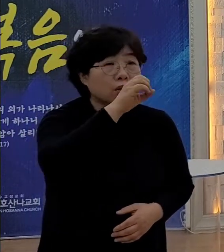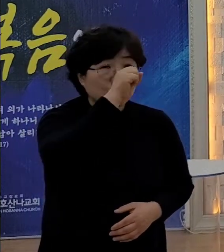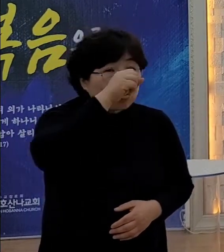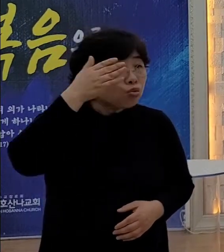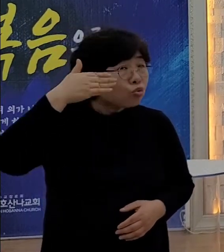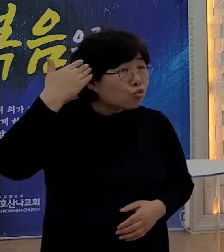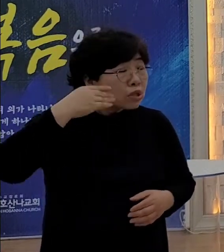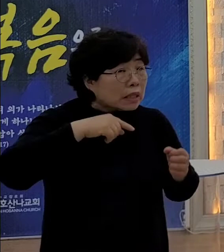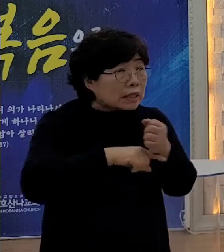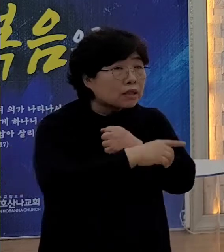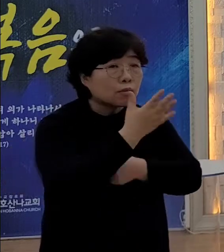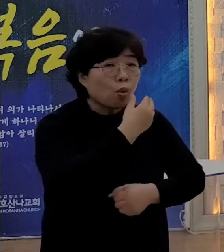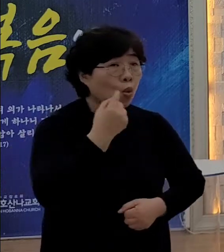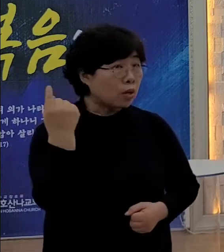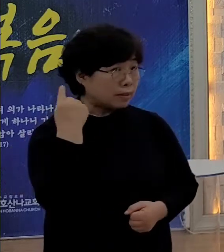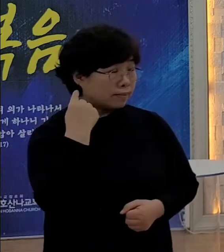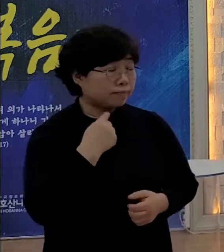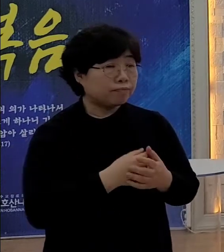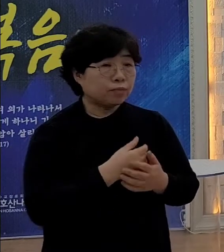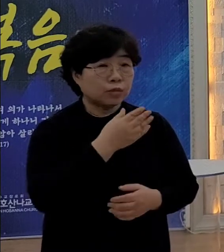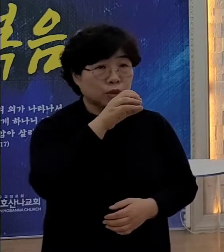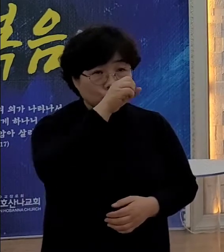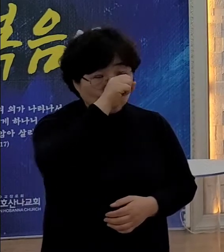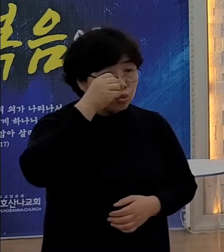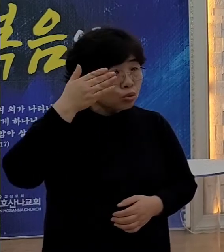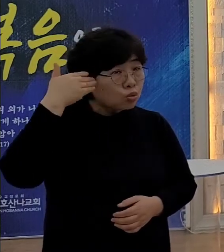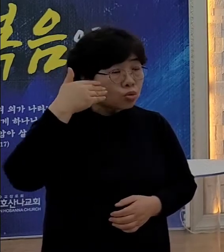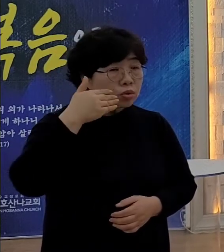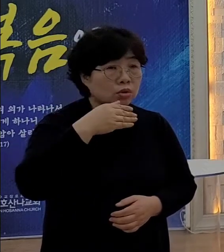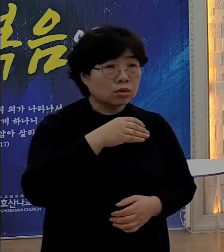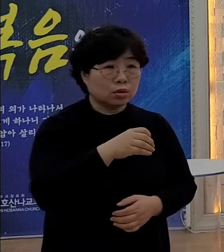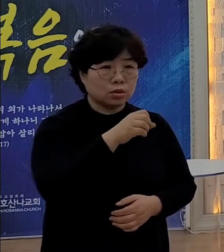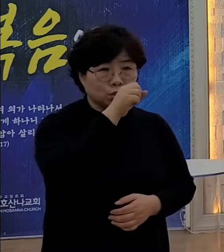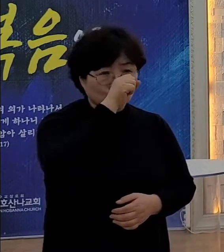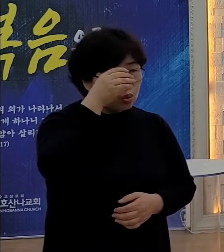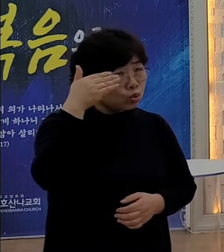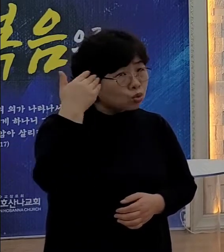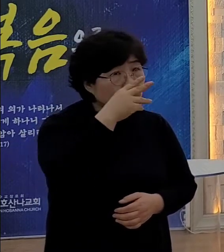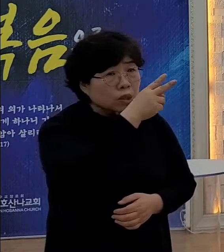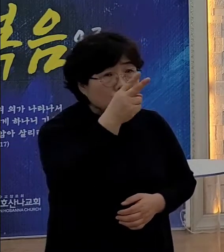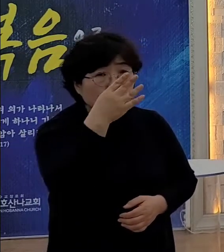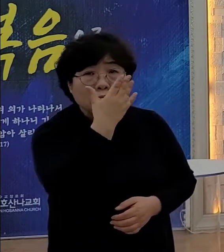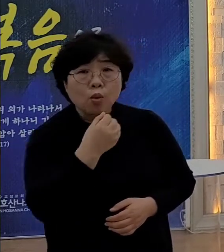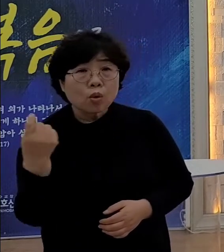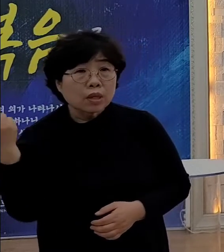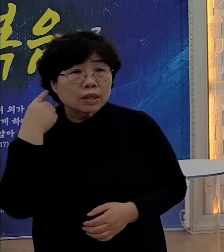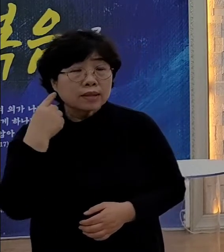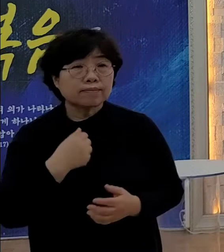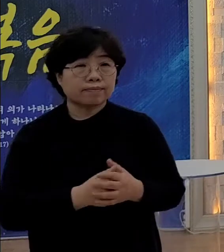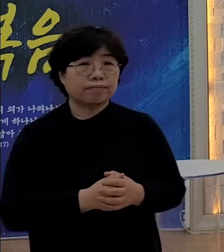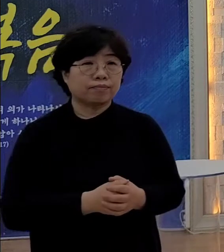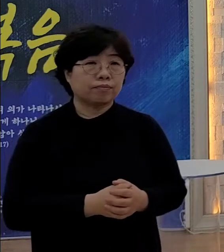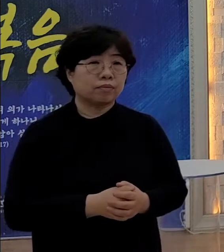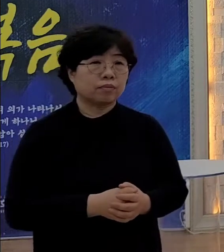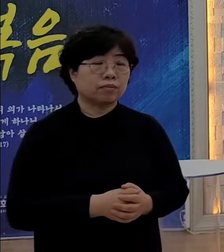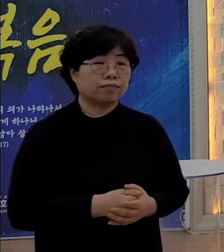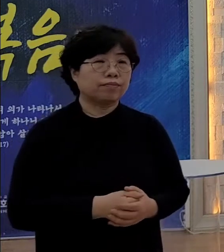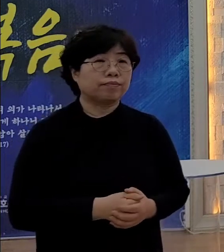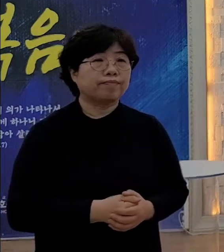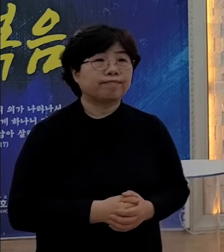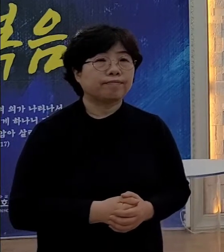굿 뉴스라는 이 복음을 담고 있는 책인데, 여러분, 굿 뉴스가 무슨 말이에요? 좋은